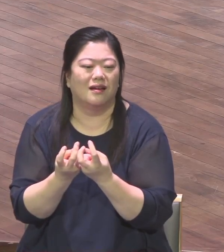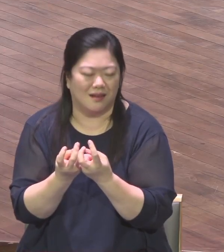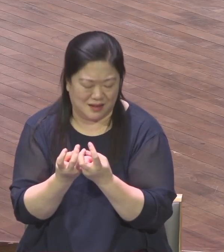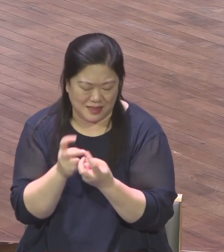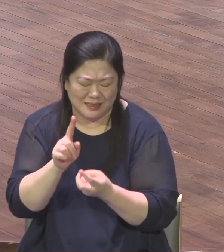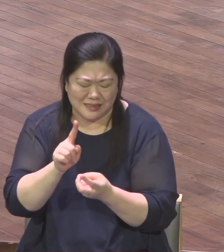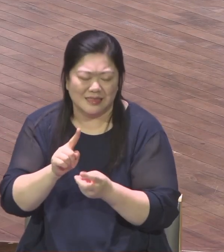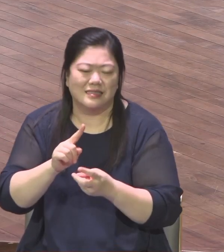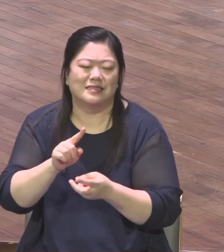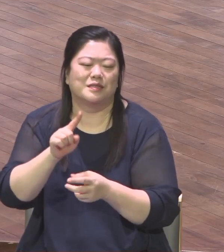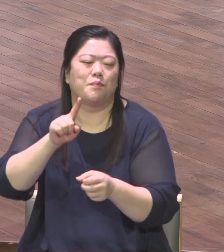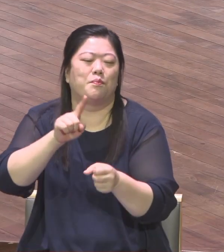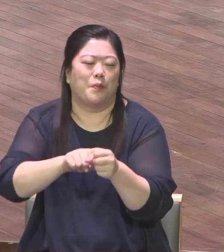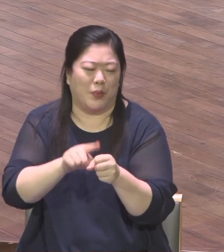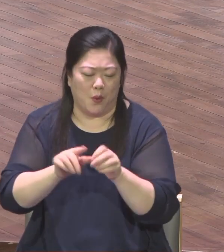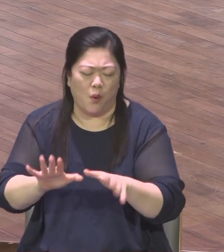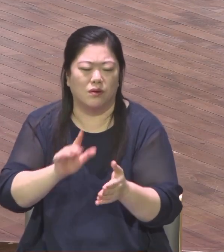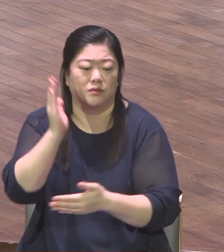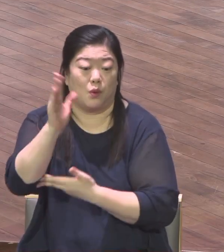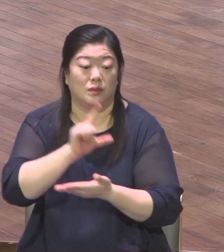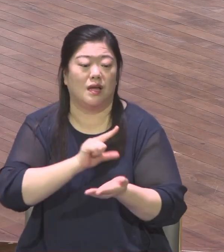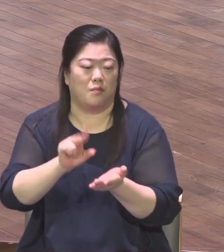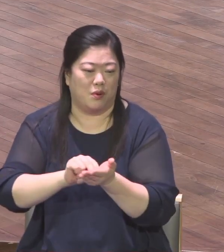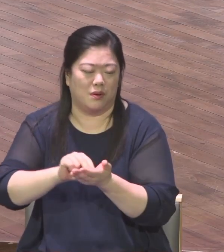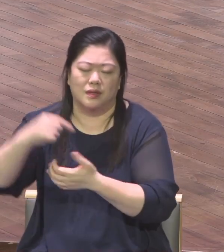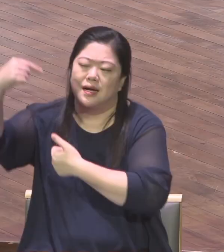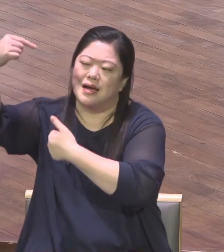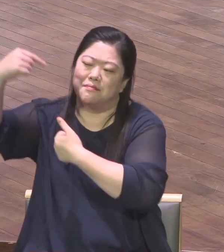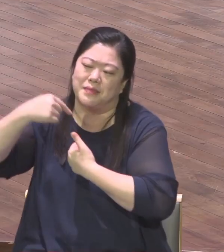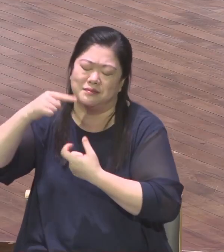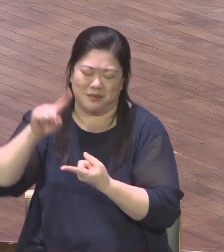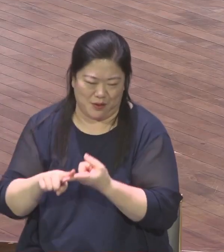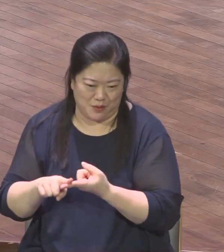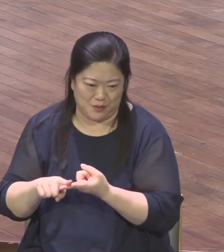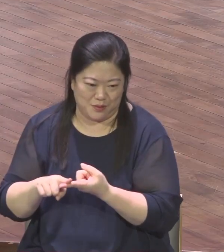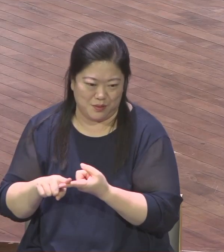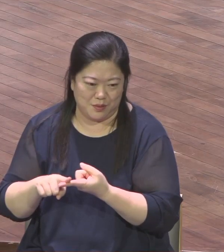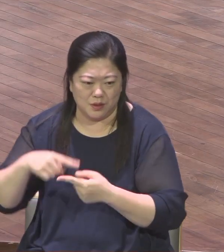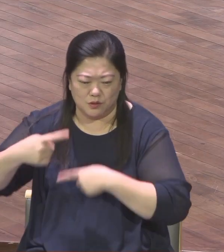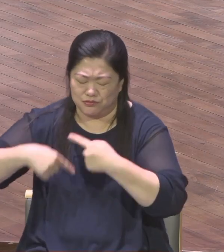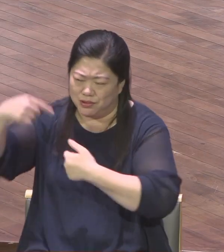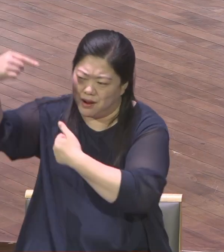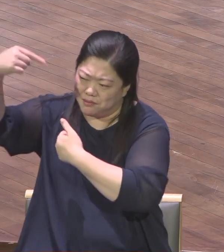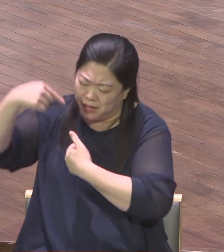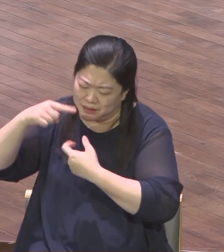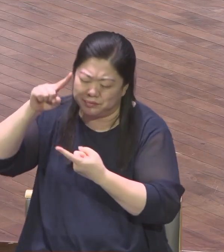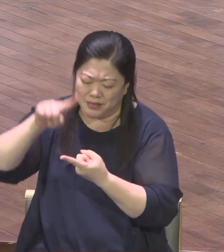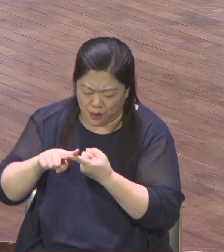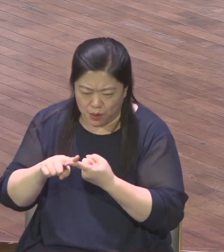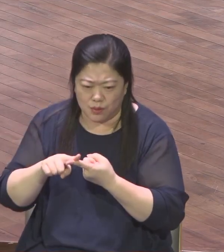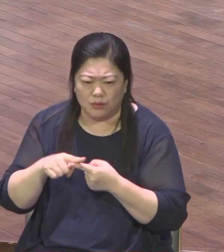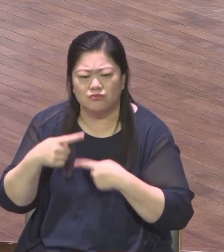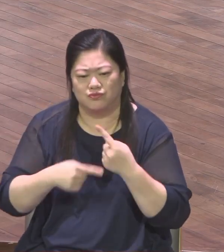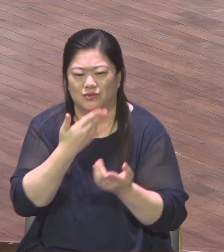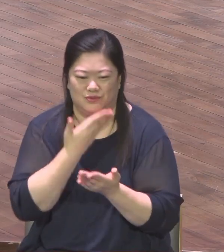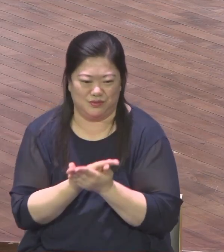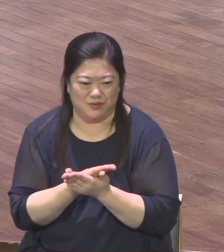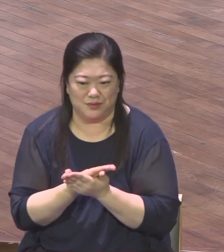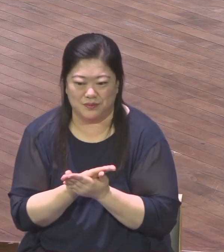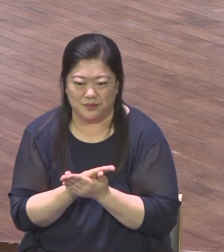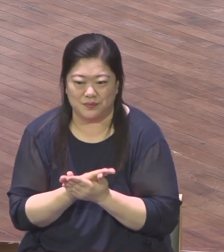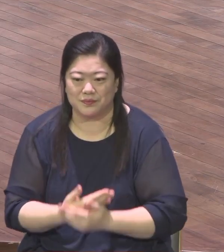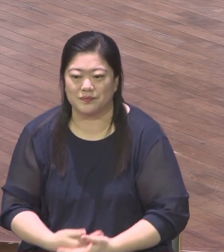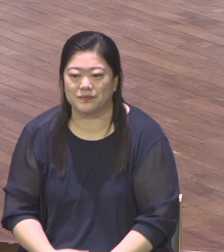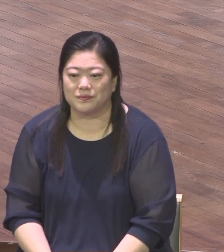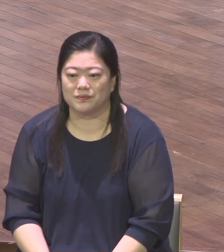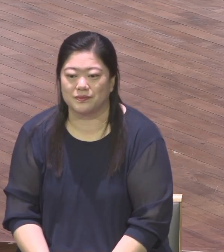있어요. 제목이 답입니다. 말씀대로. 말씀대로의 삶을 살면 돼요.